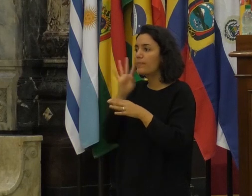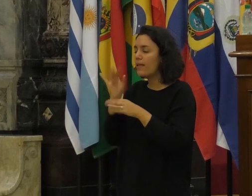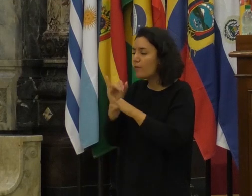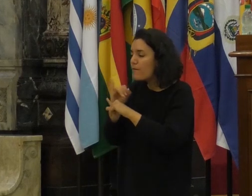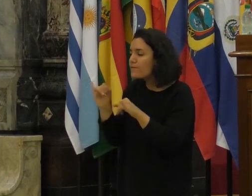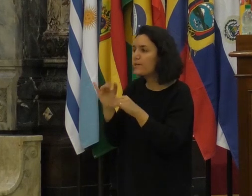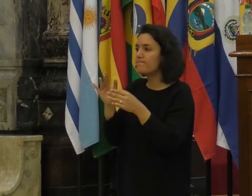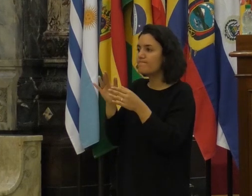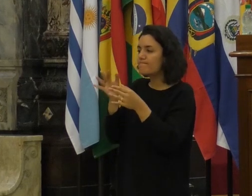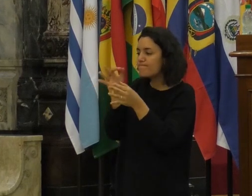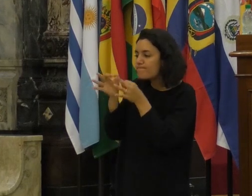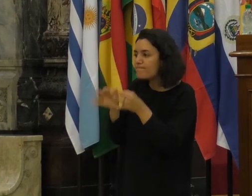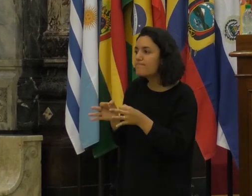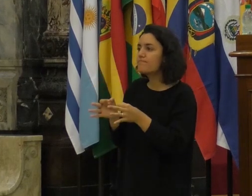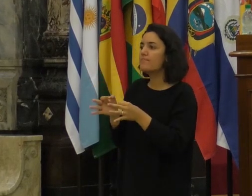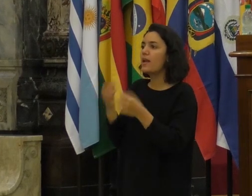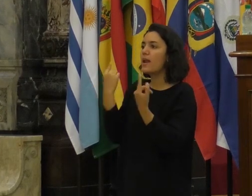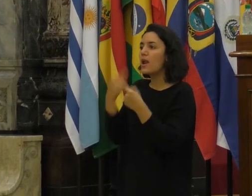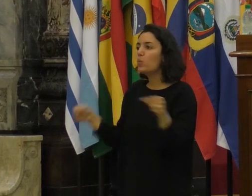de recursos metodológicos y técnicos?